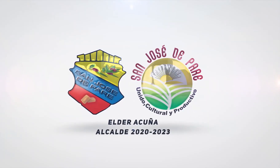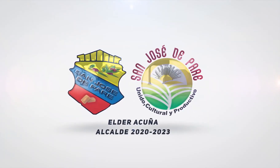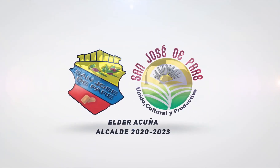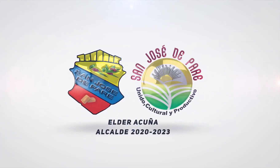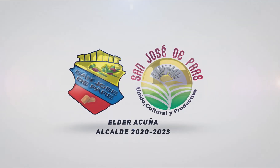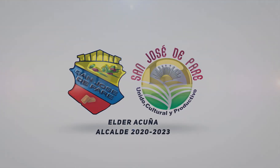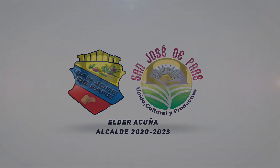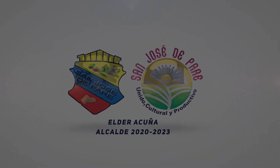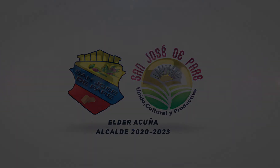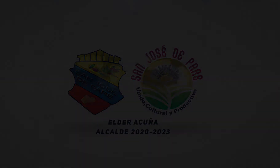La